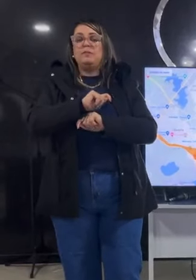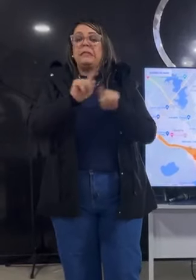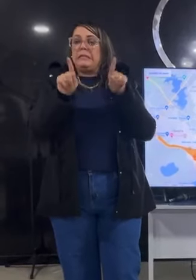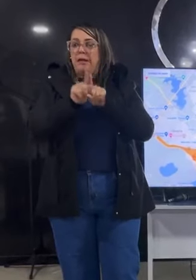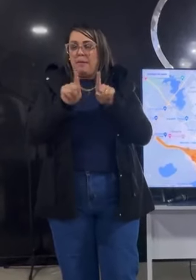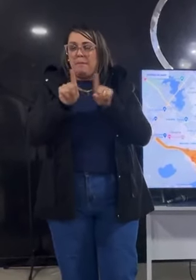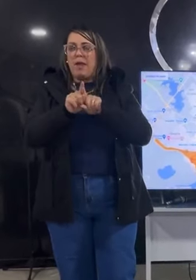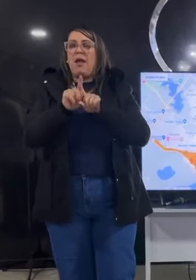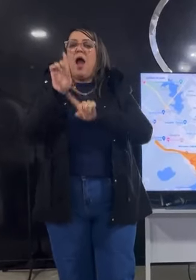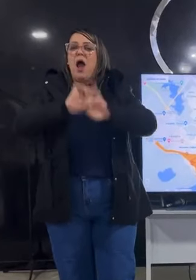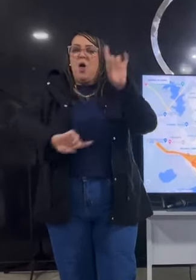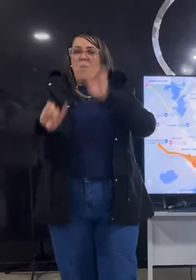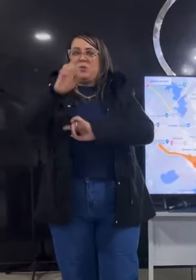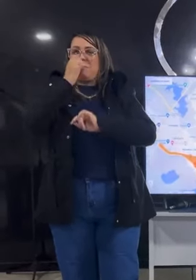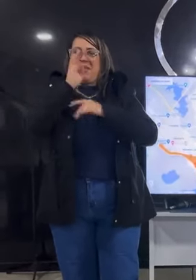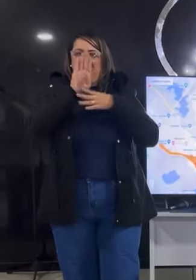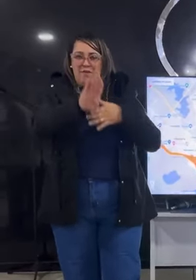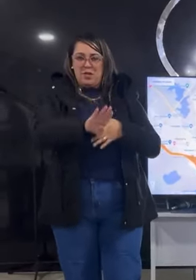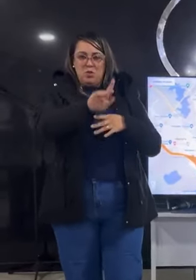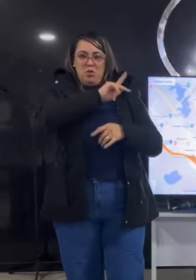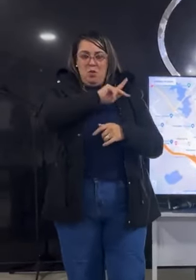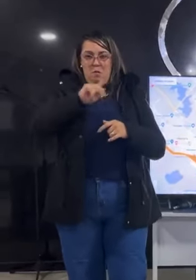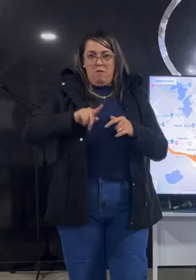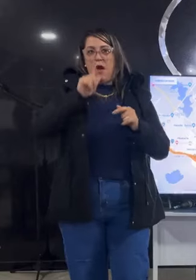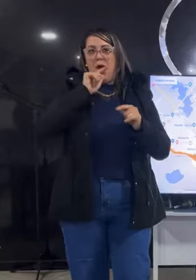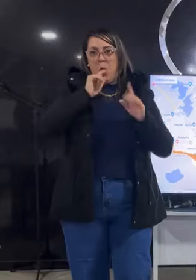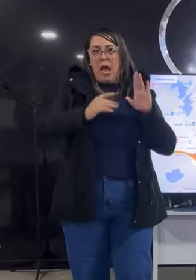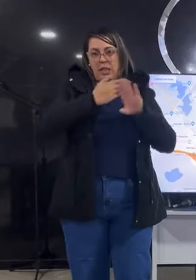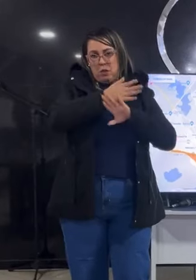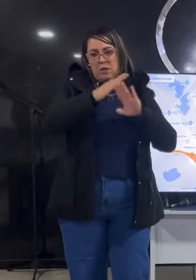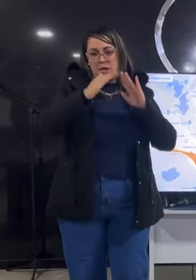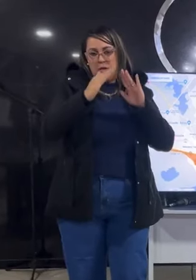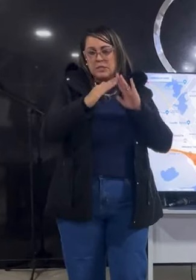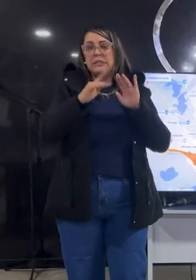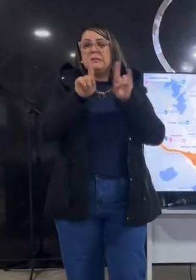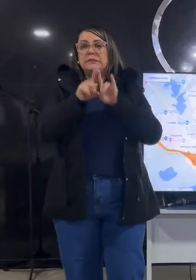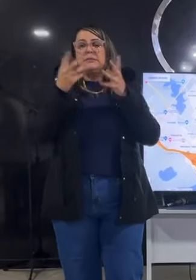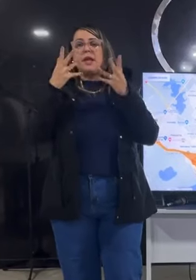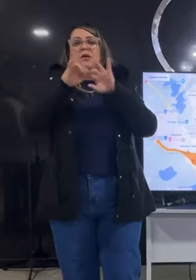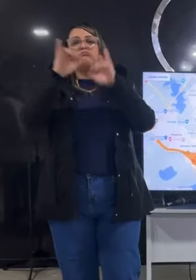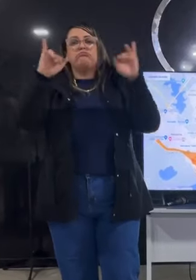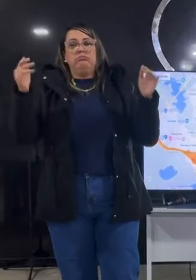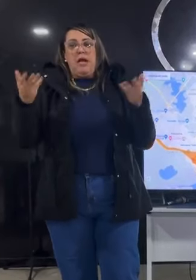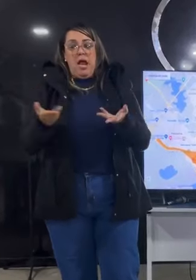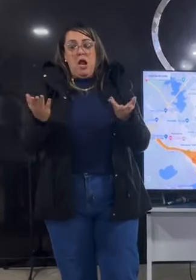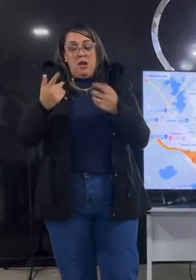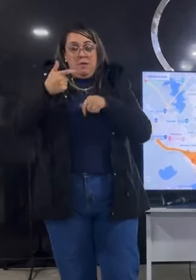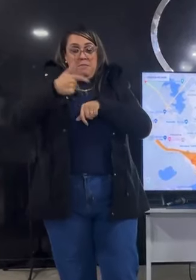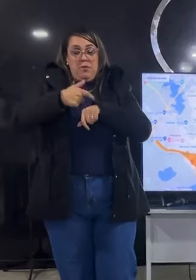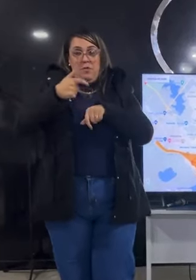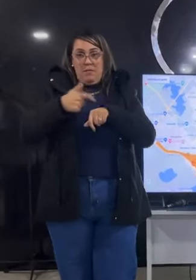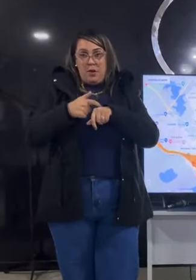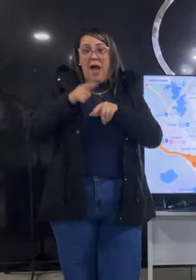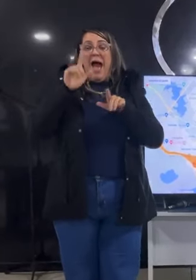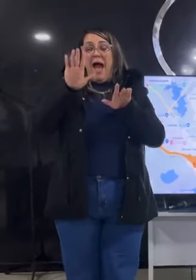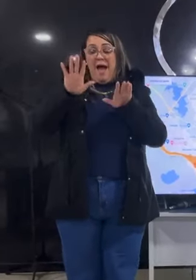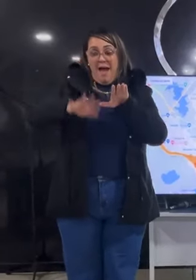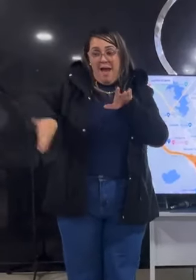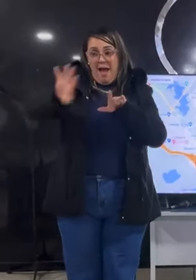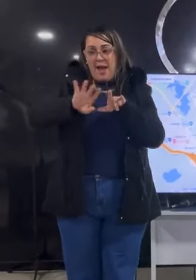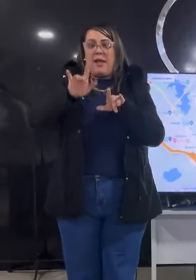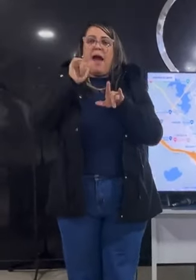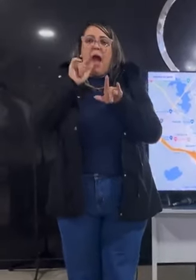benefícios para as populações atingidas e quero dizer que nós nesse momento sobretudo nessas áreas mais atingidas onde